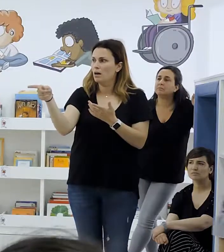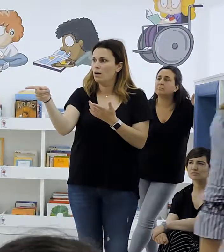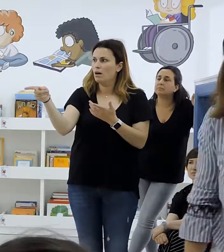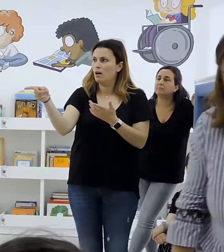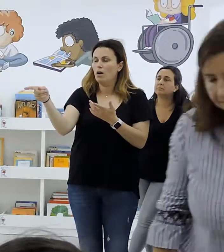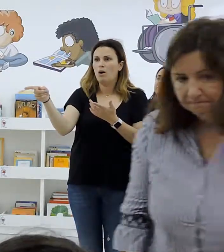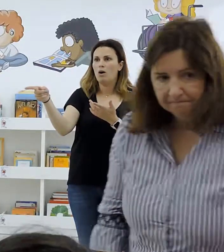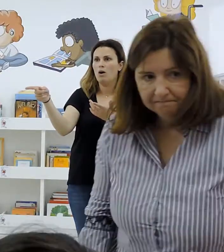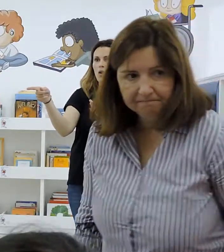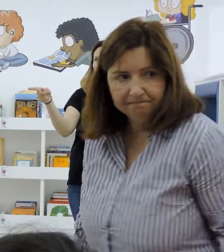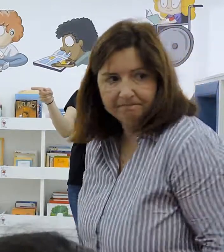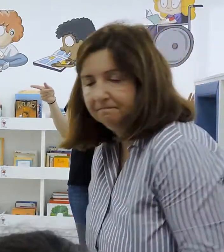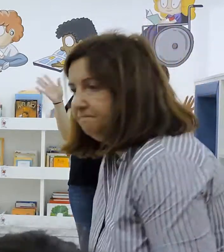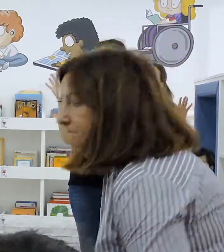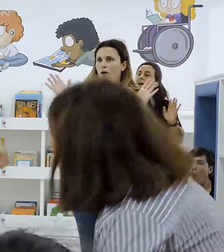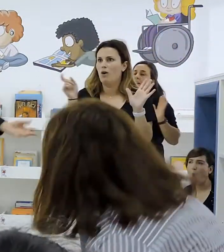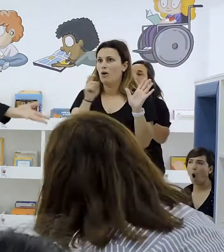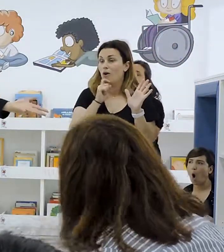nuestro viaje.